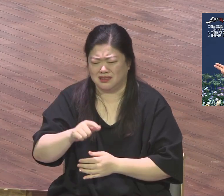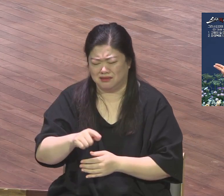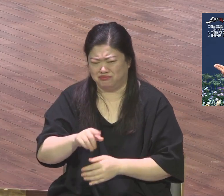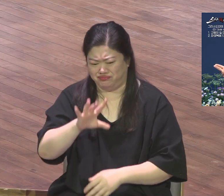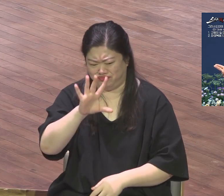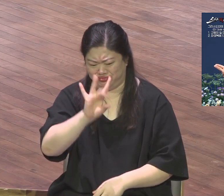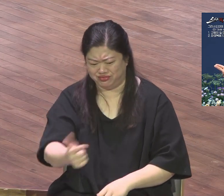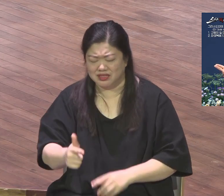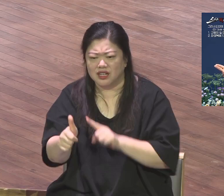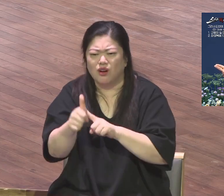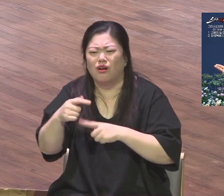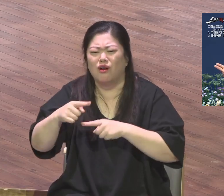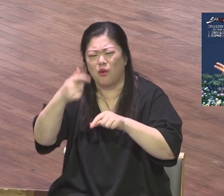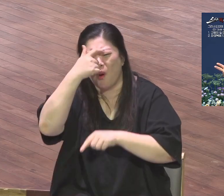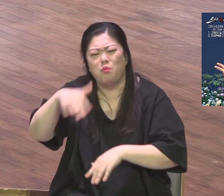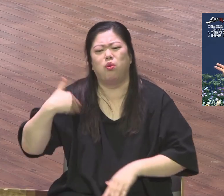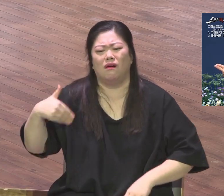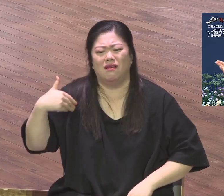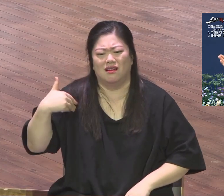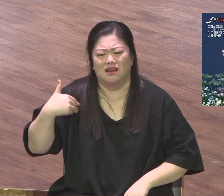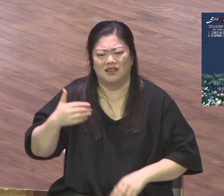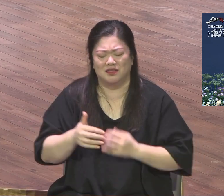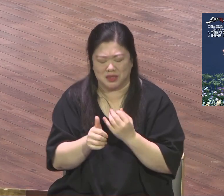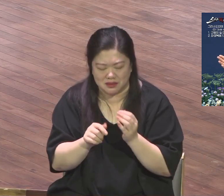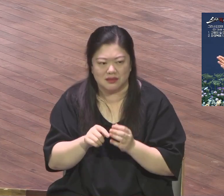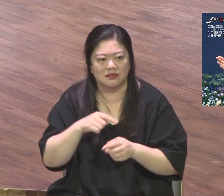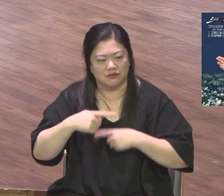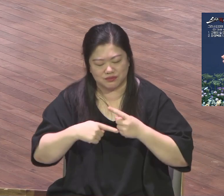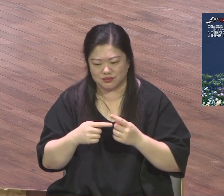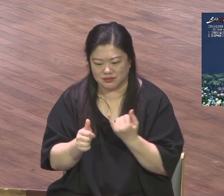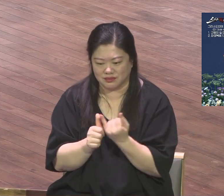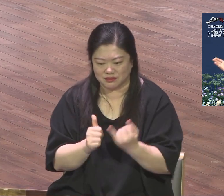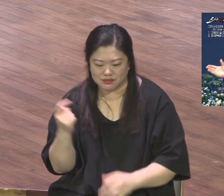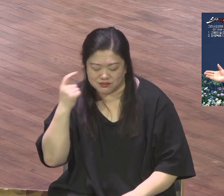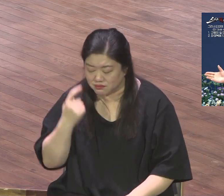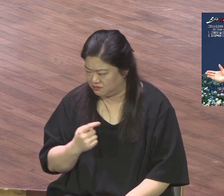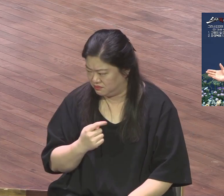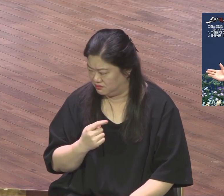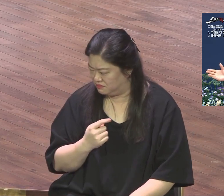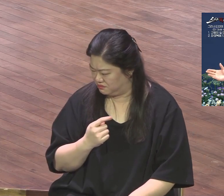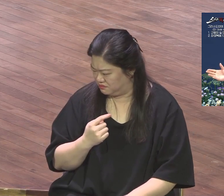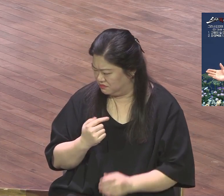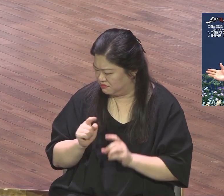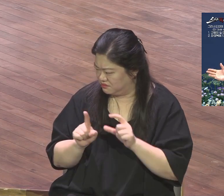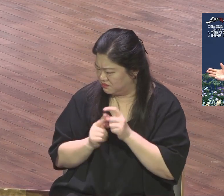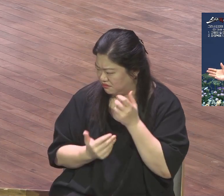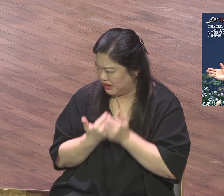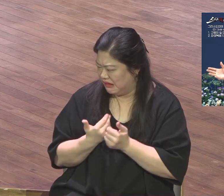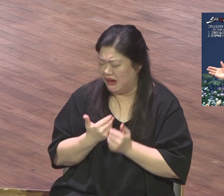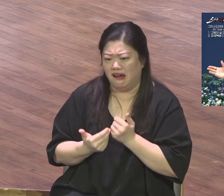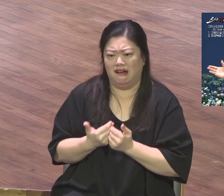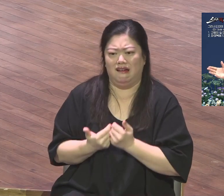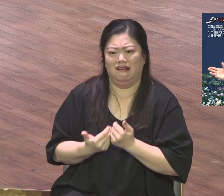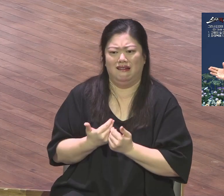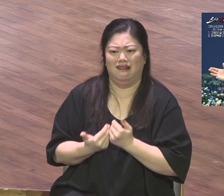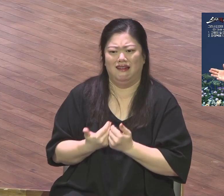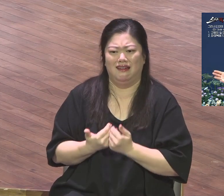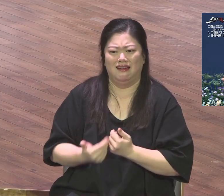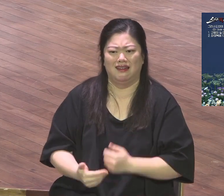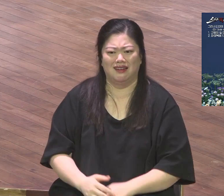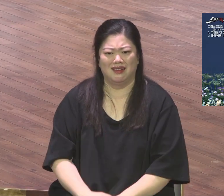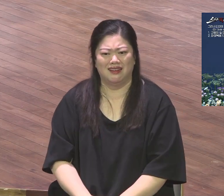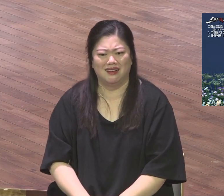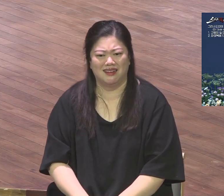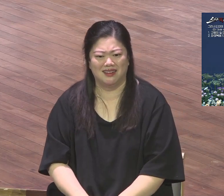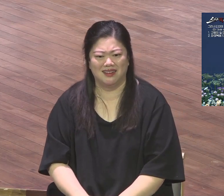고린도전서 12장 3절에 보면은 누군지 성령이 아니고서는 예수를 추실할 수 없다고 했고, 로마서 8장